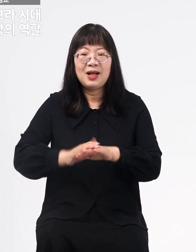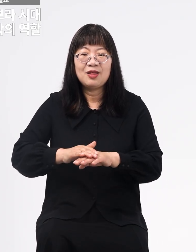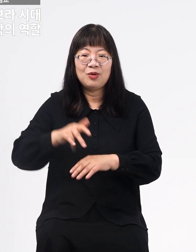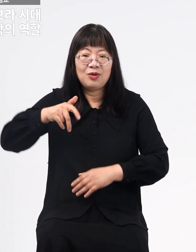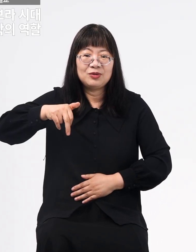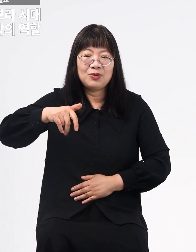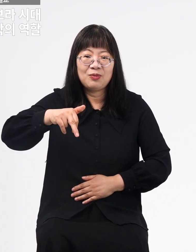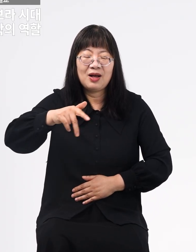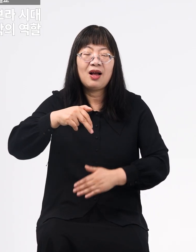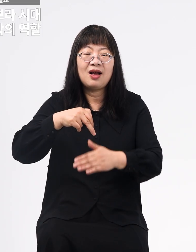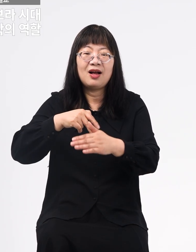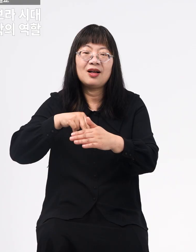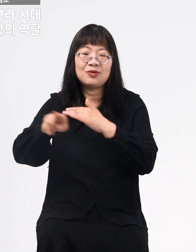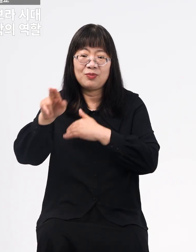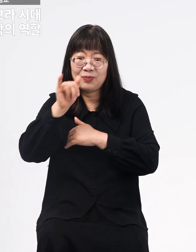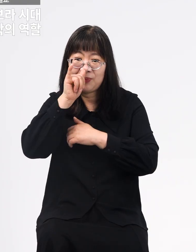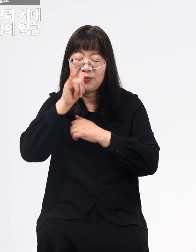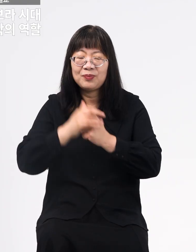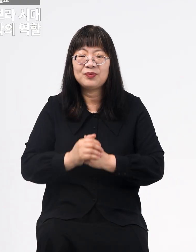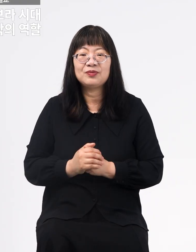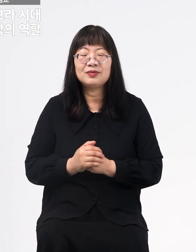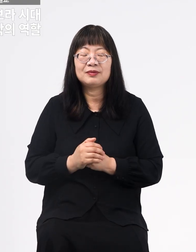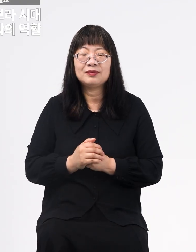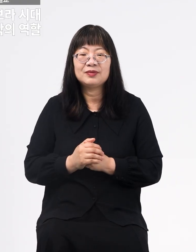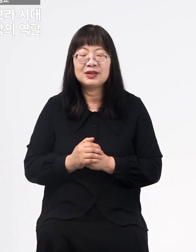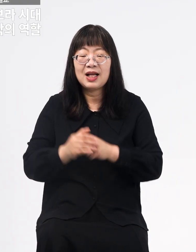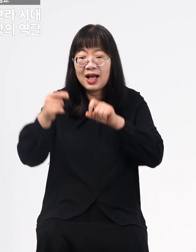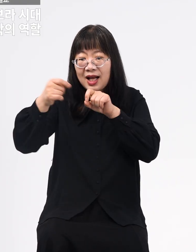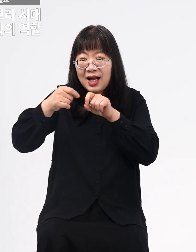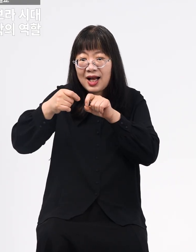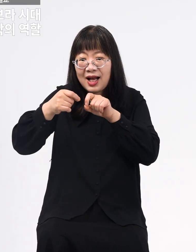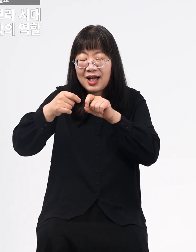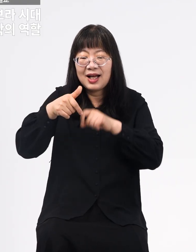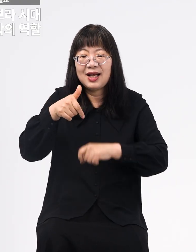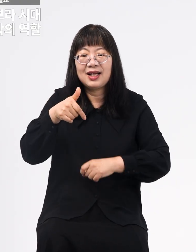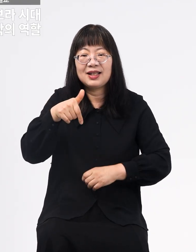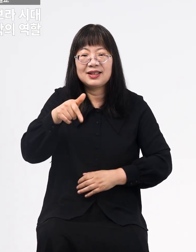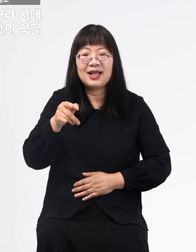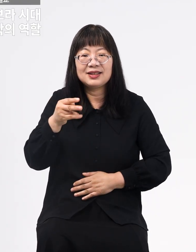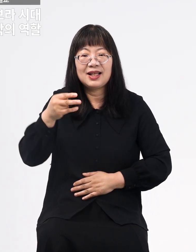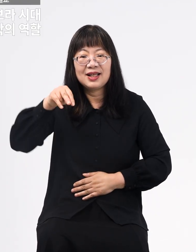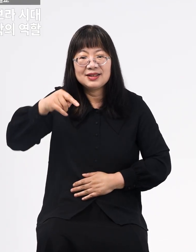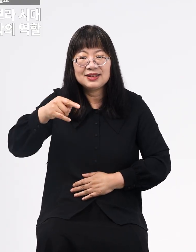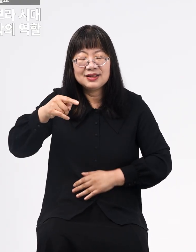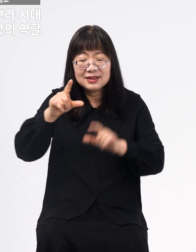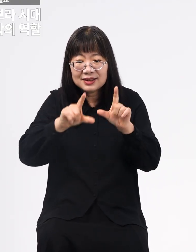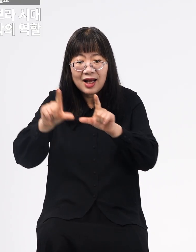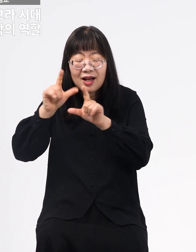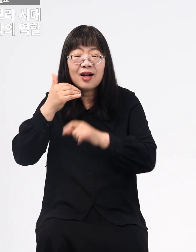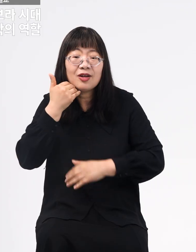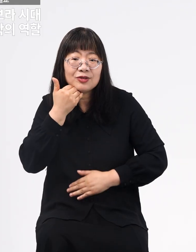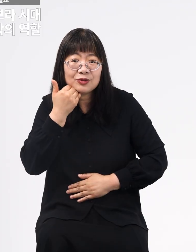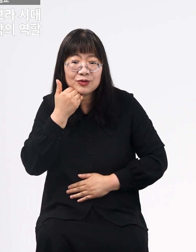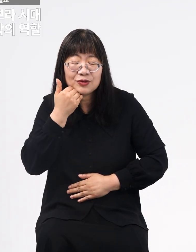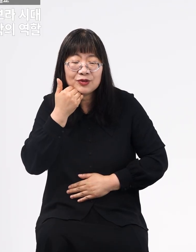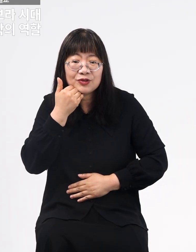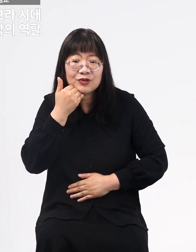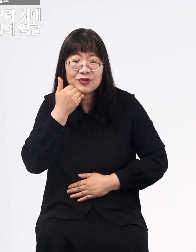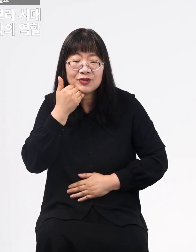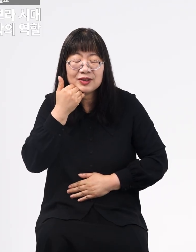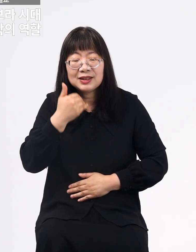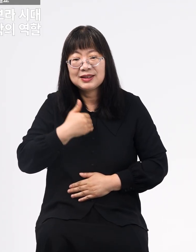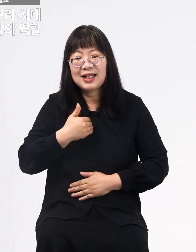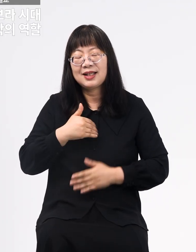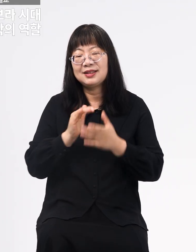도망을 가는데 그 가까운 게데스에 누가 살았는가 하면